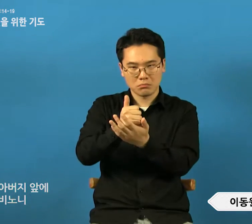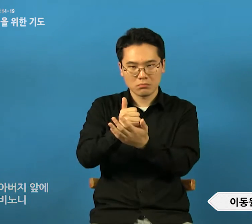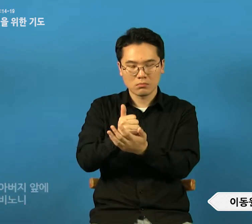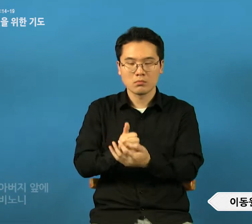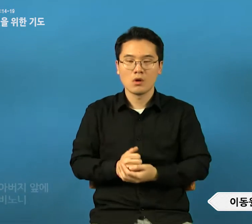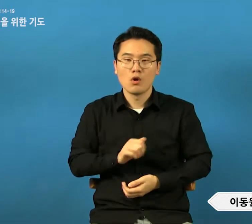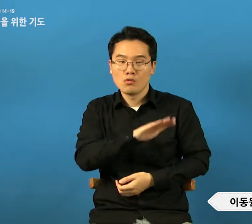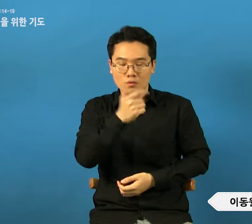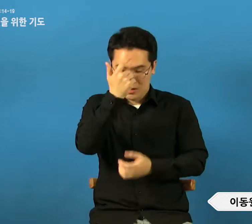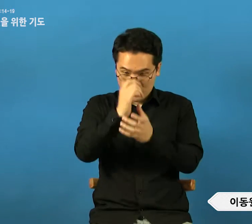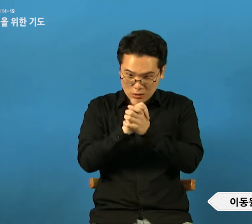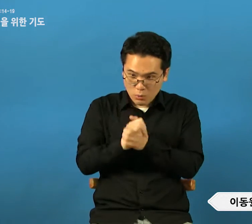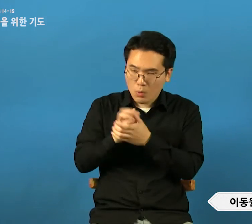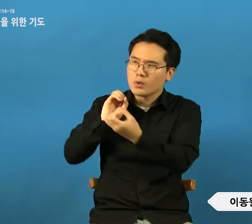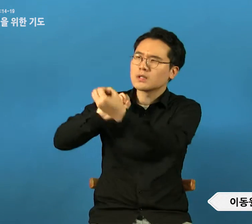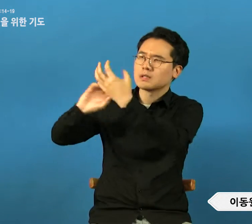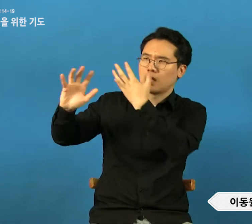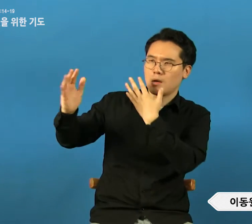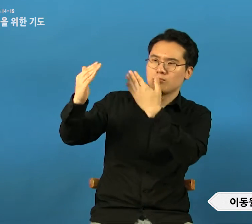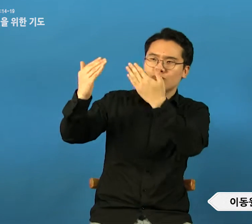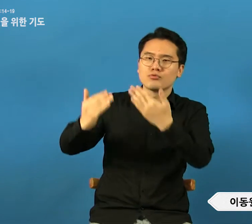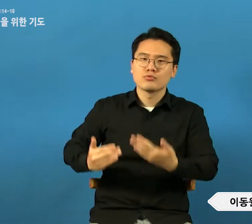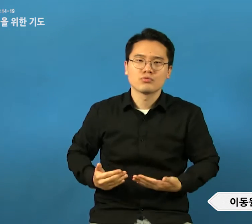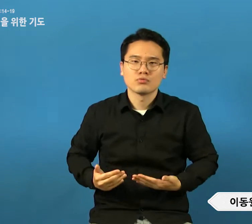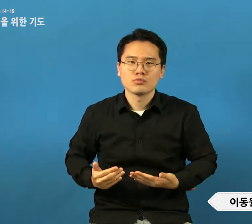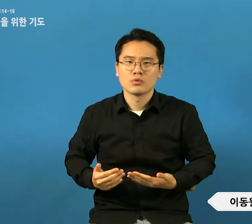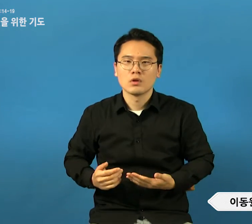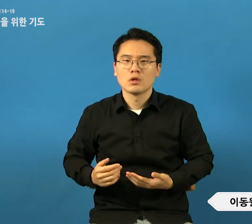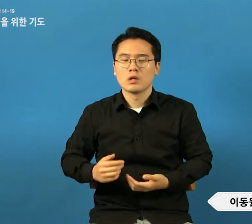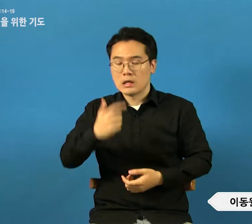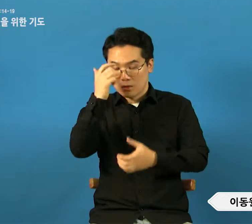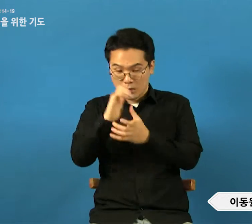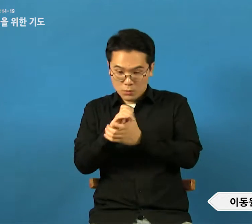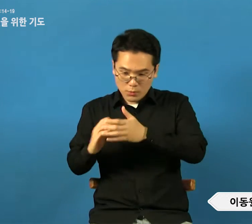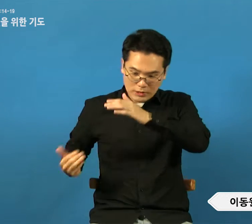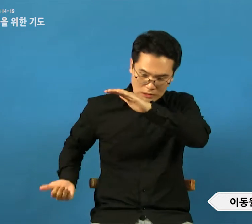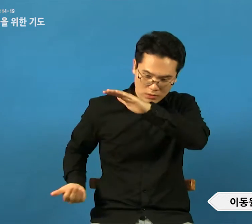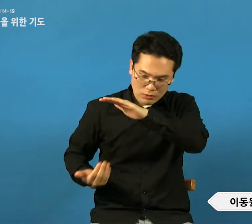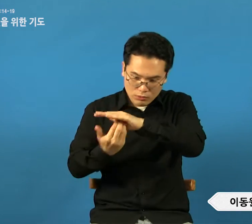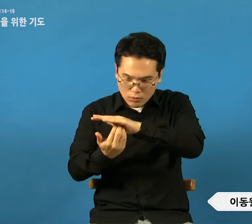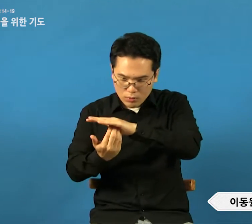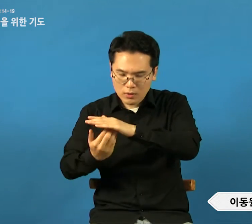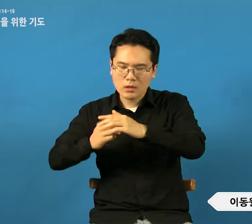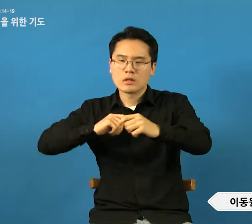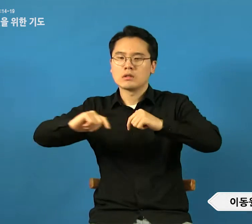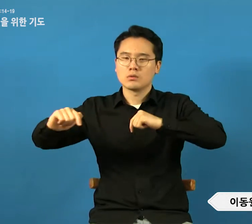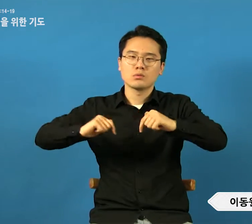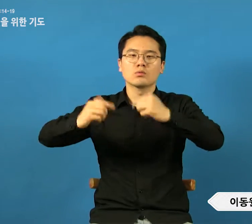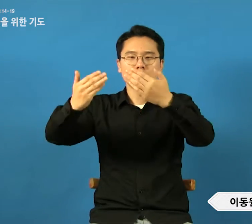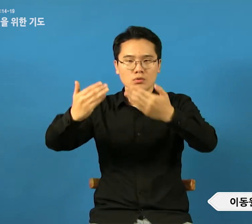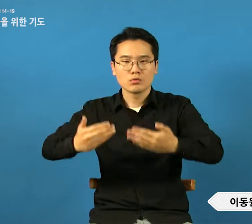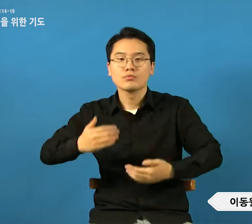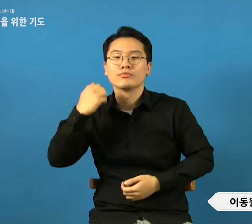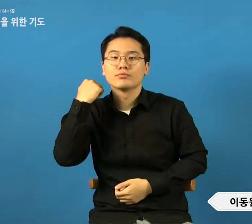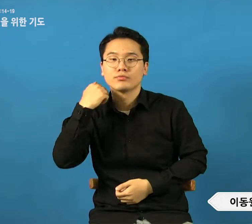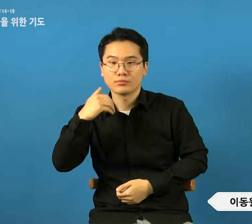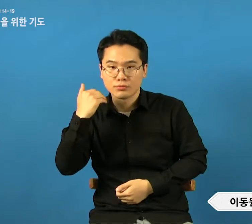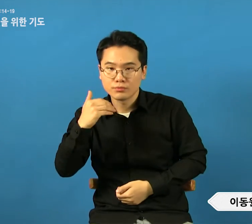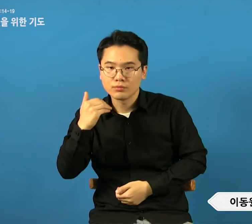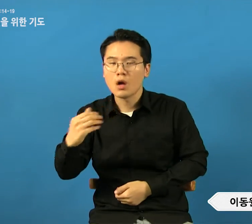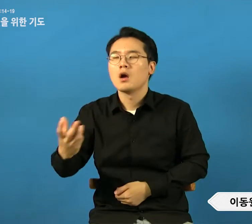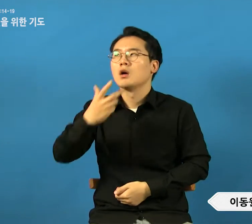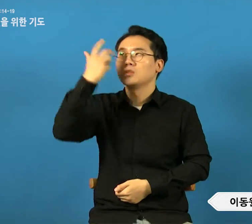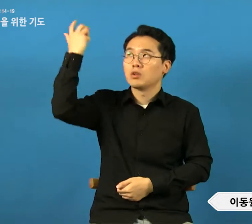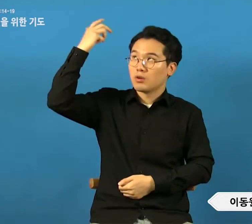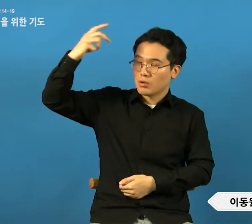응답의 실현자이신, 기도가 이루어질 수 있도록 실현하도록 역사하시는 능력의 성령이